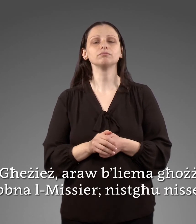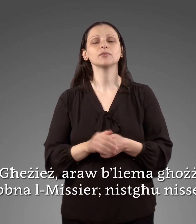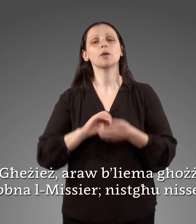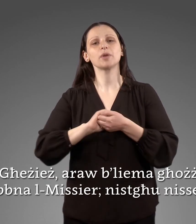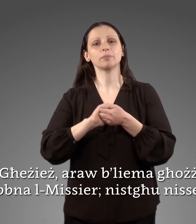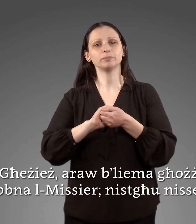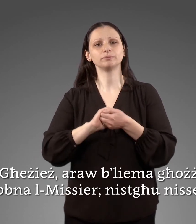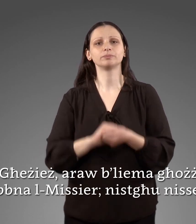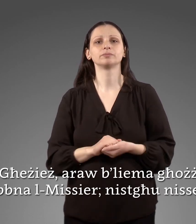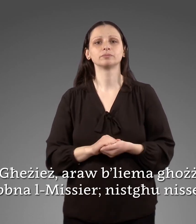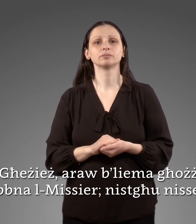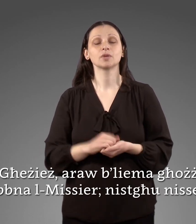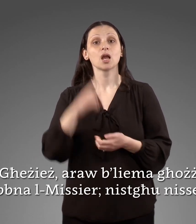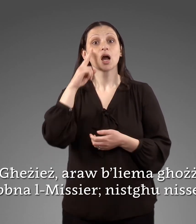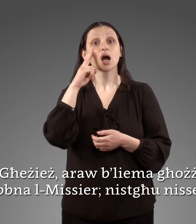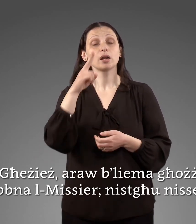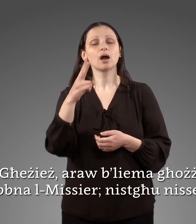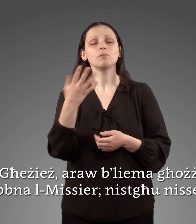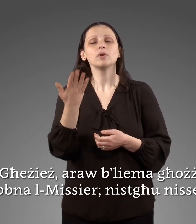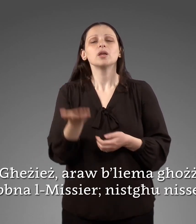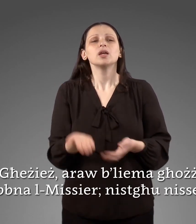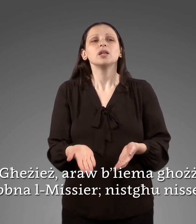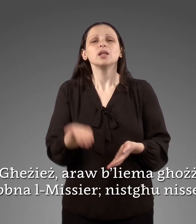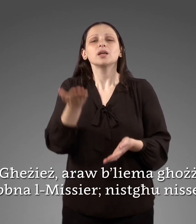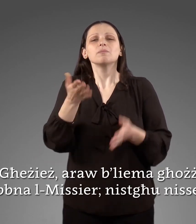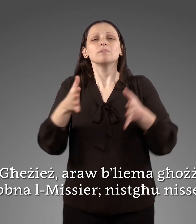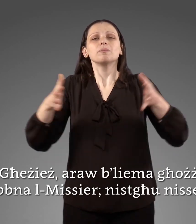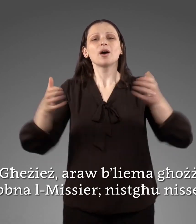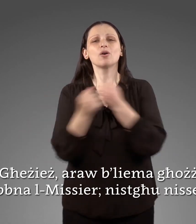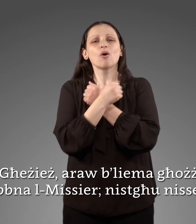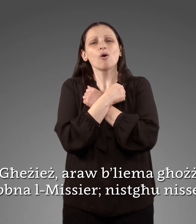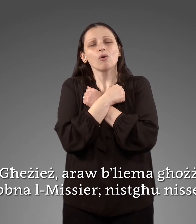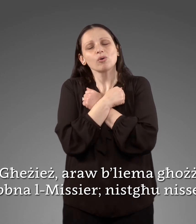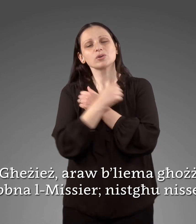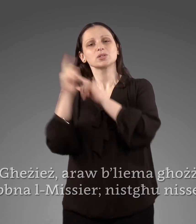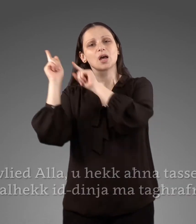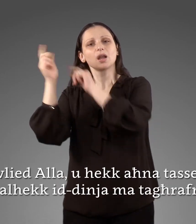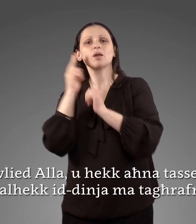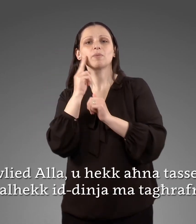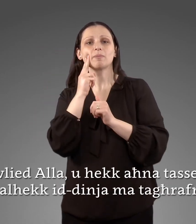Għaraw bli mawazza ħabna l-missir Nistow nissejhu li t'għalla